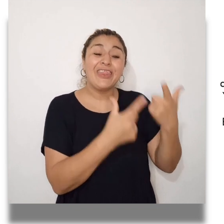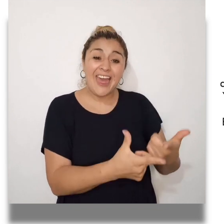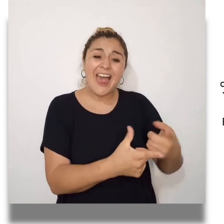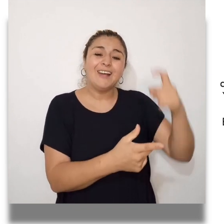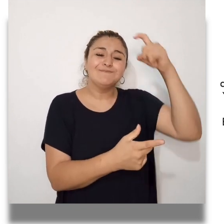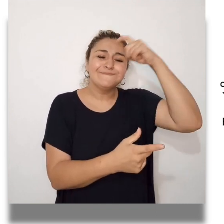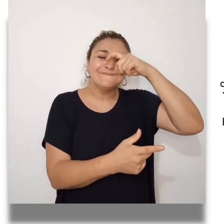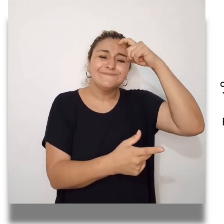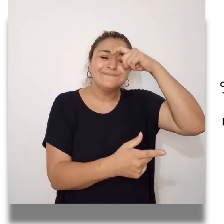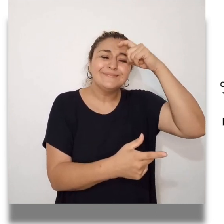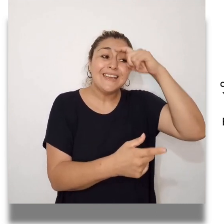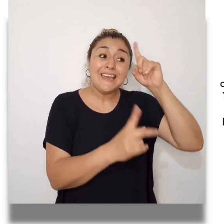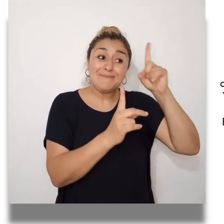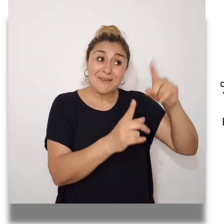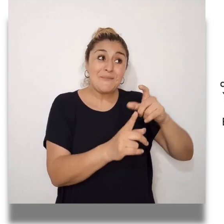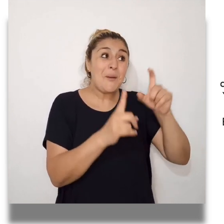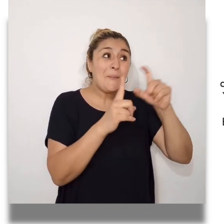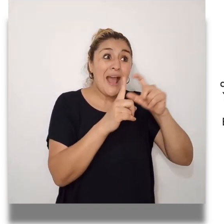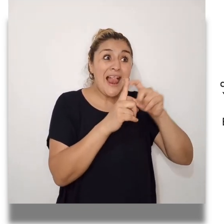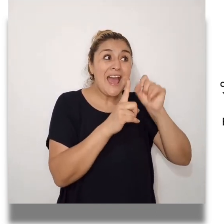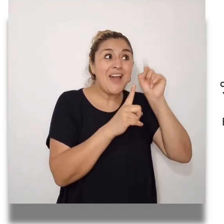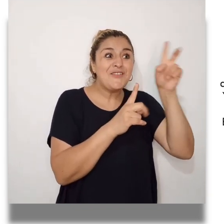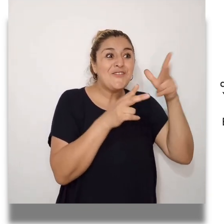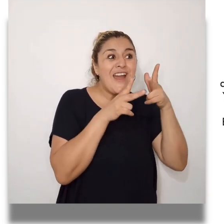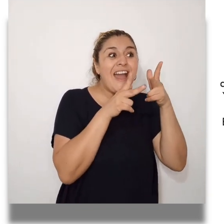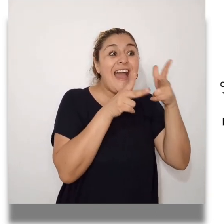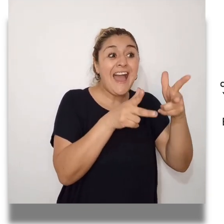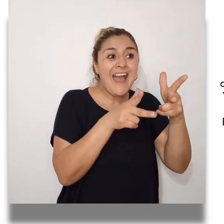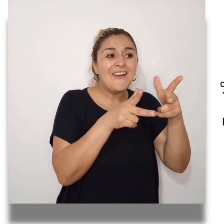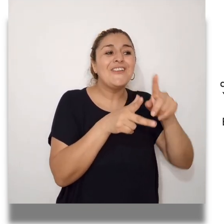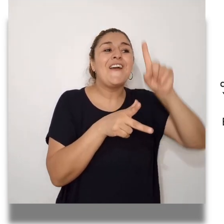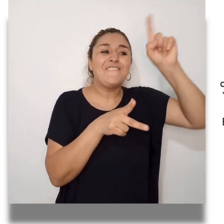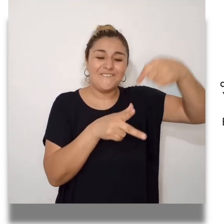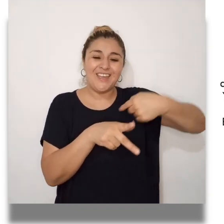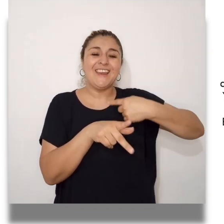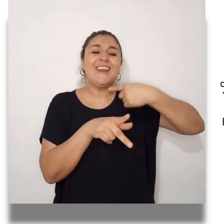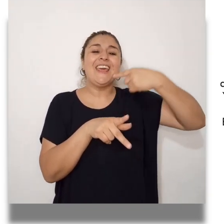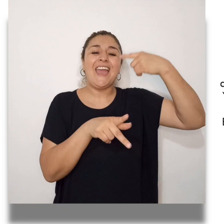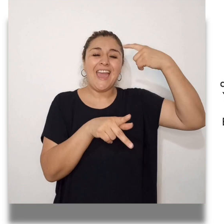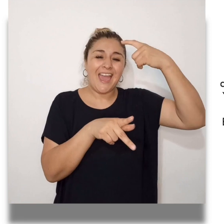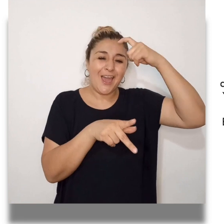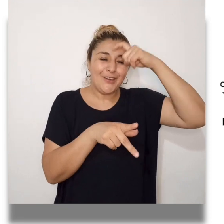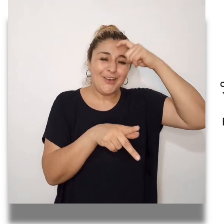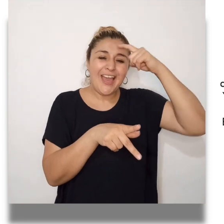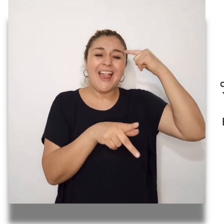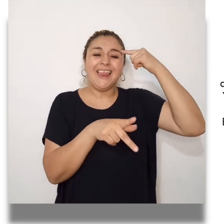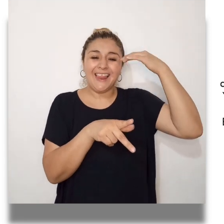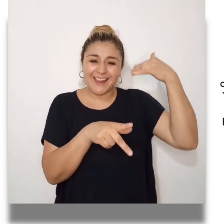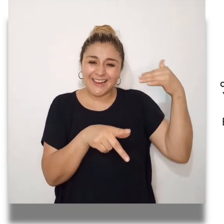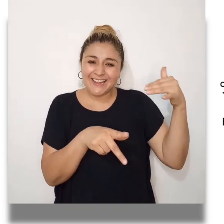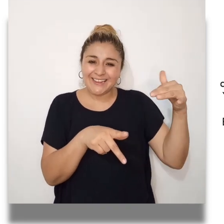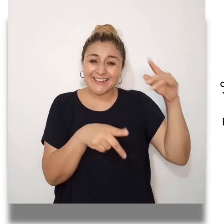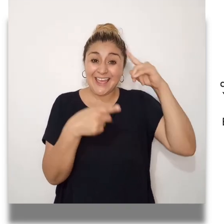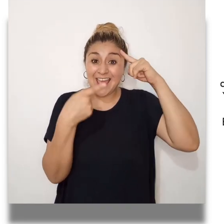boca viene el conocimiento y la inteligencia. Amén.